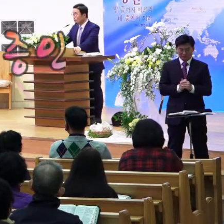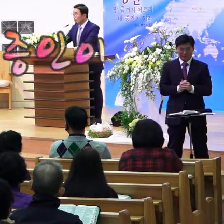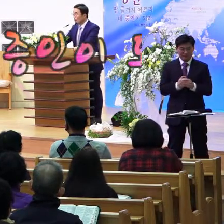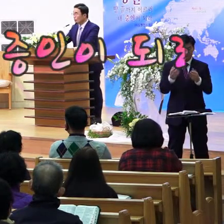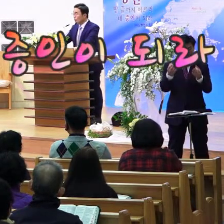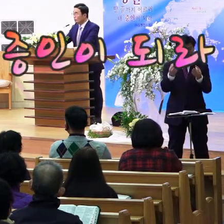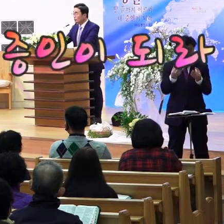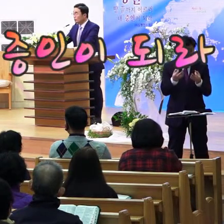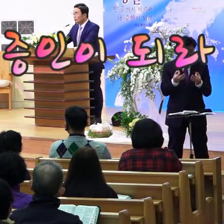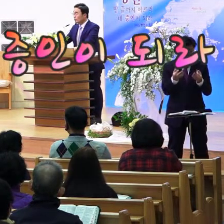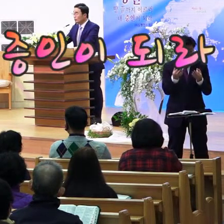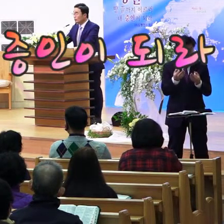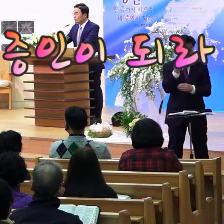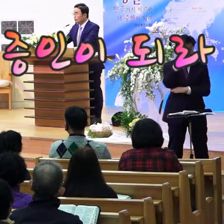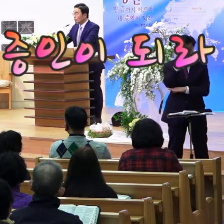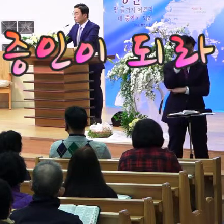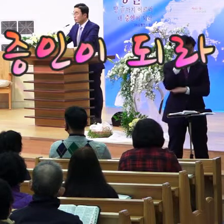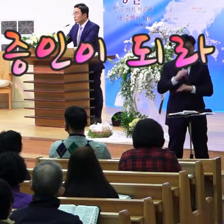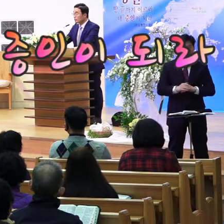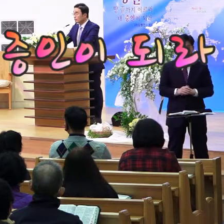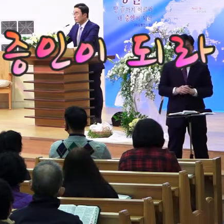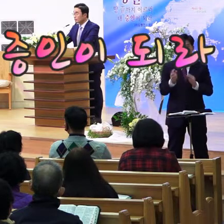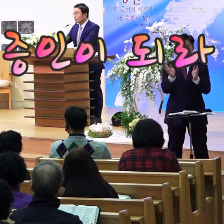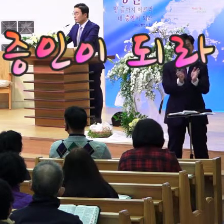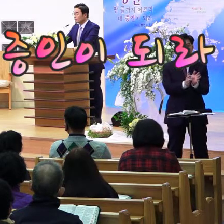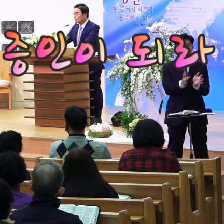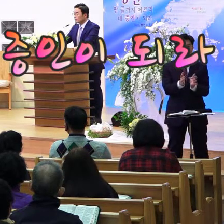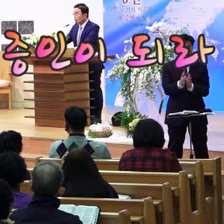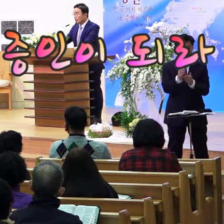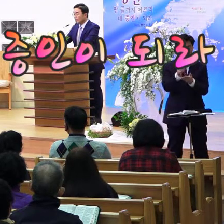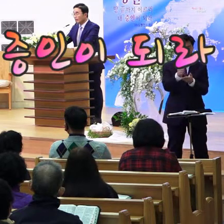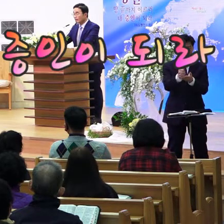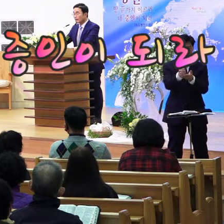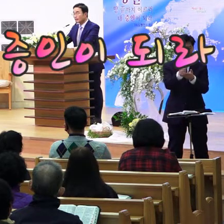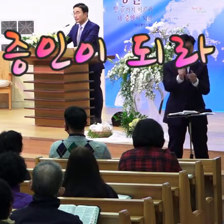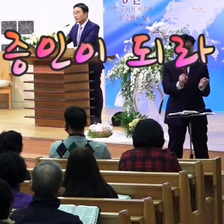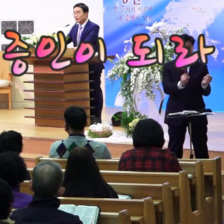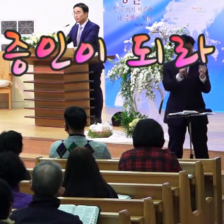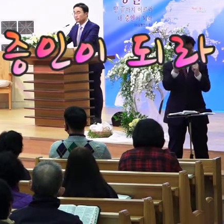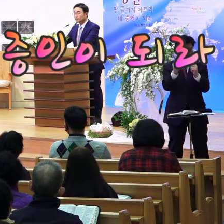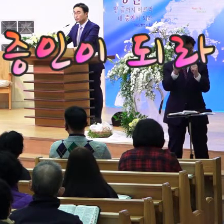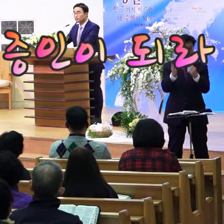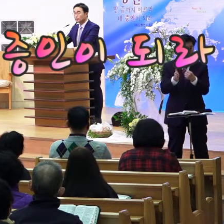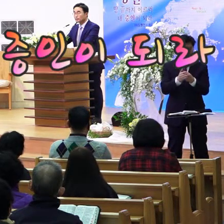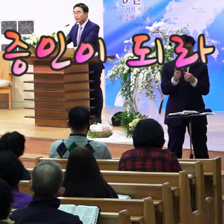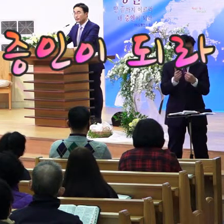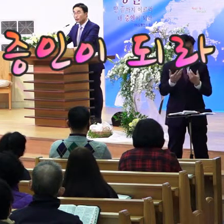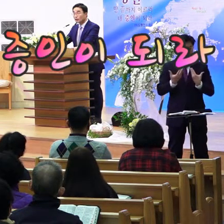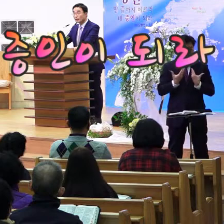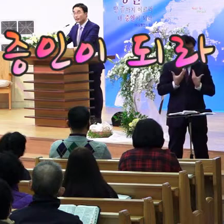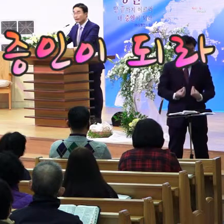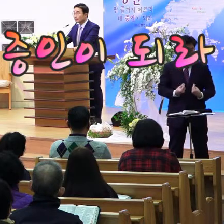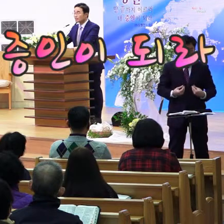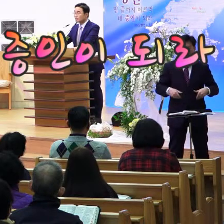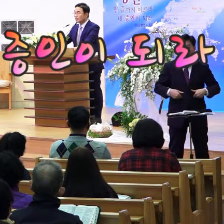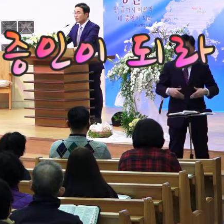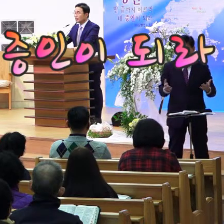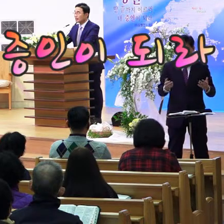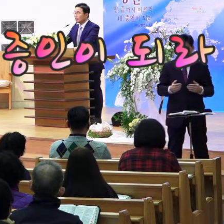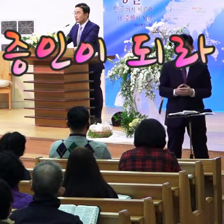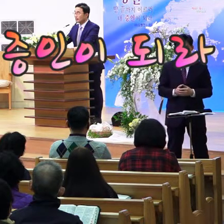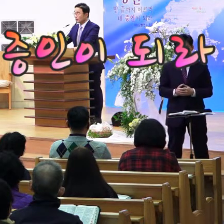예수님의 부활로 모든 절망이 끝났습니다. 여러분의 절망이 다